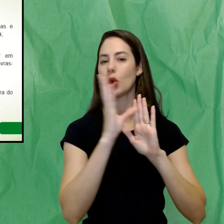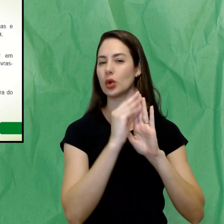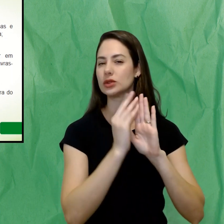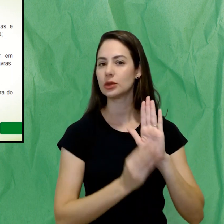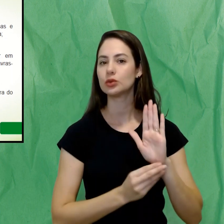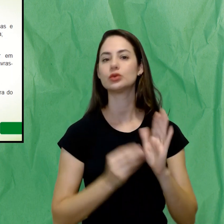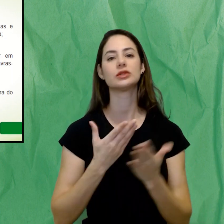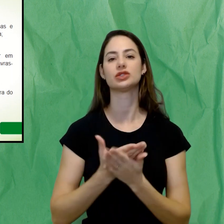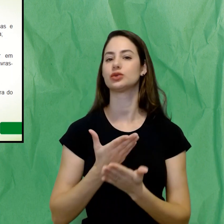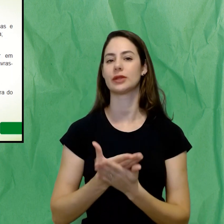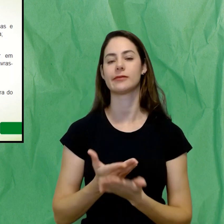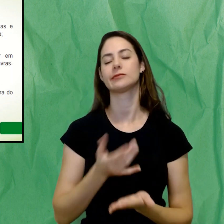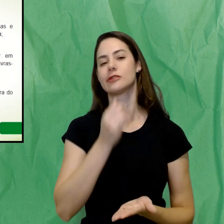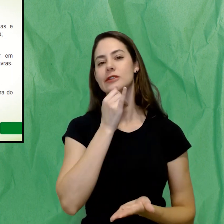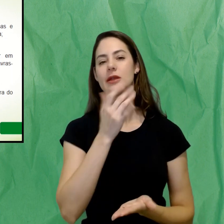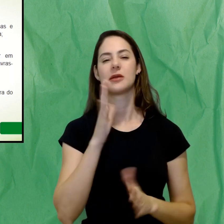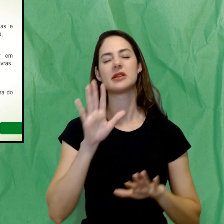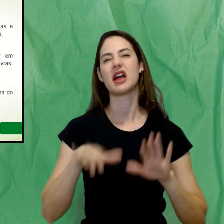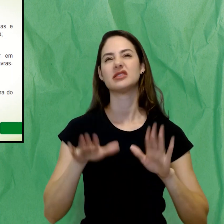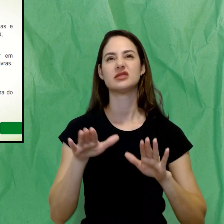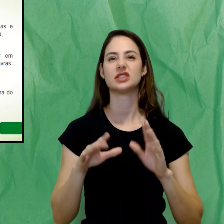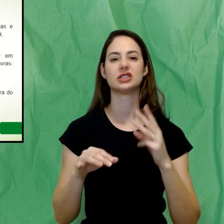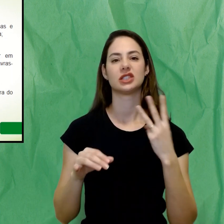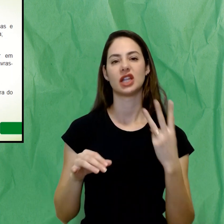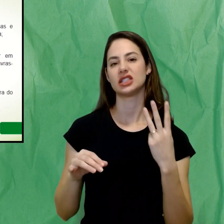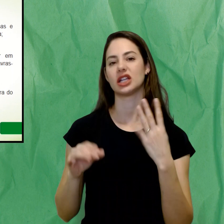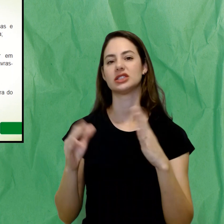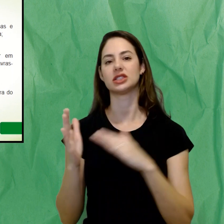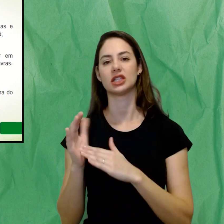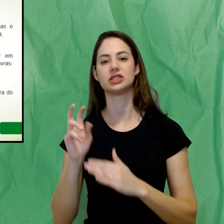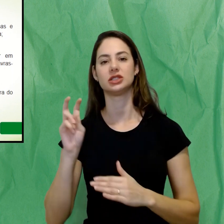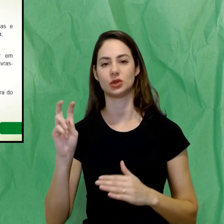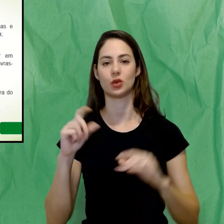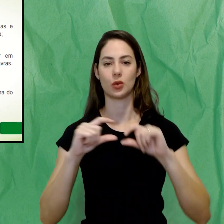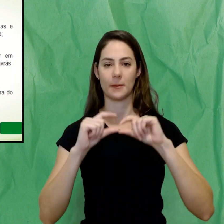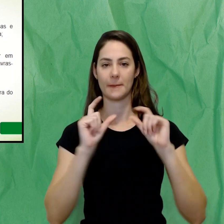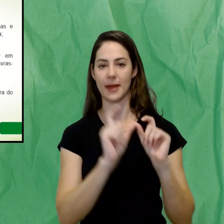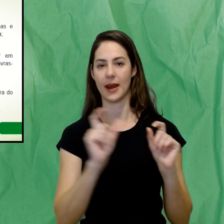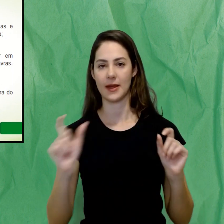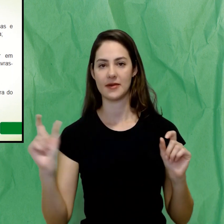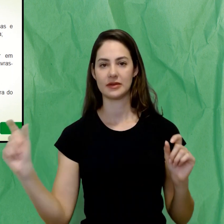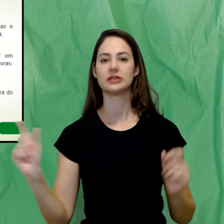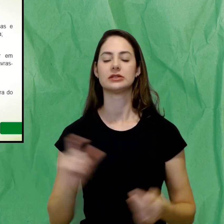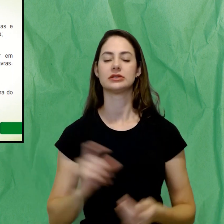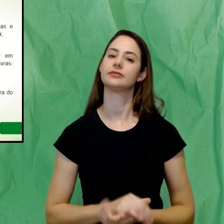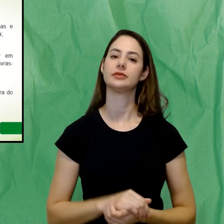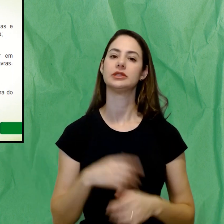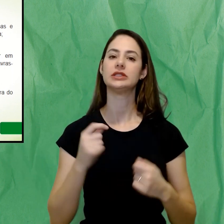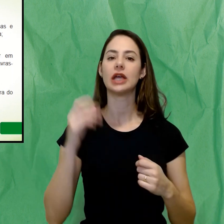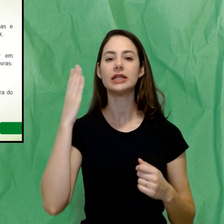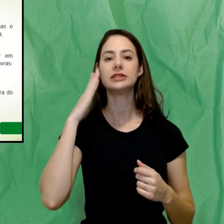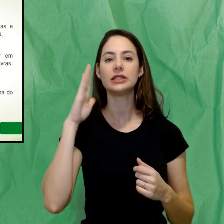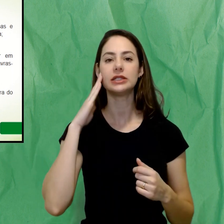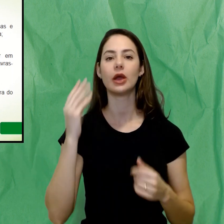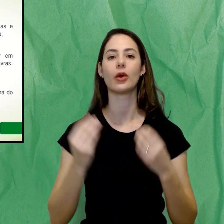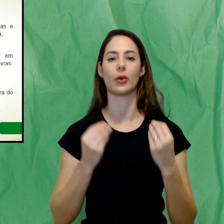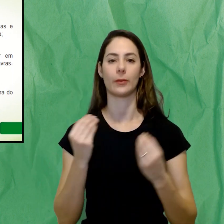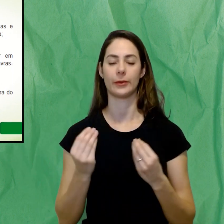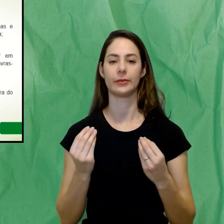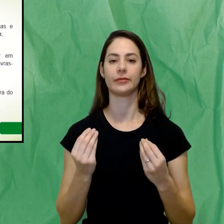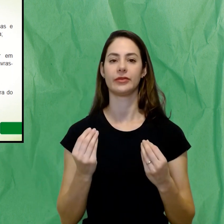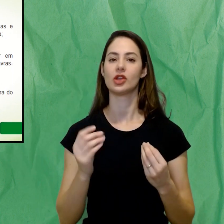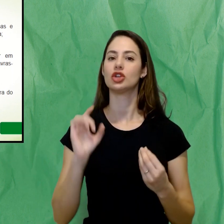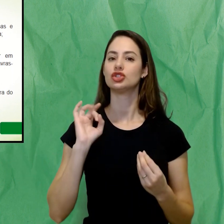estudo. Geralmente a gente escolhe de 3 a 5 palavras-chave. E ele precisa ser compreensível em si mesmo, de modo